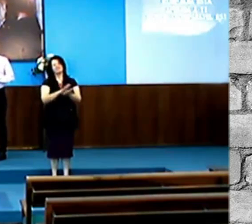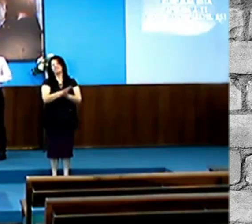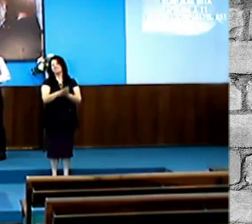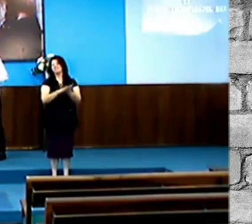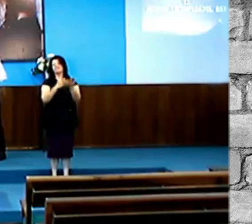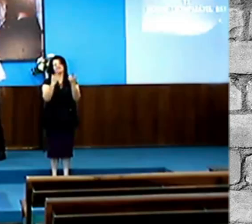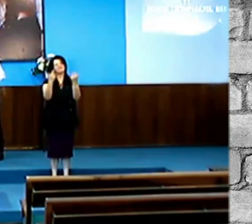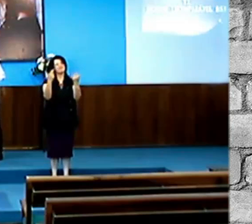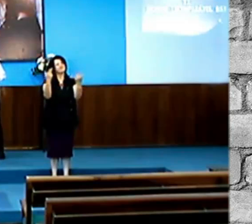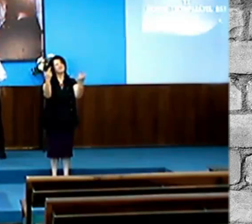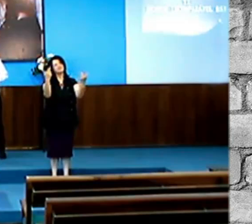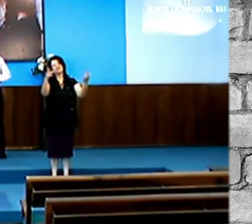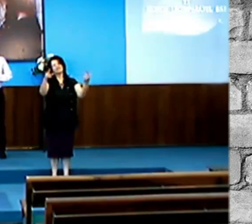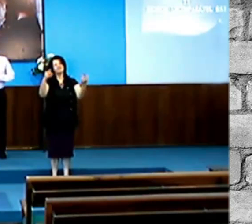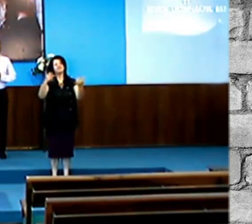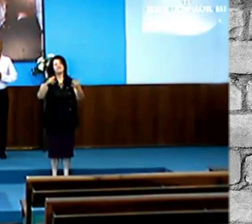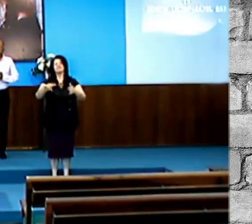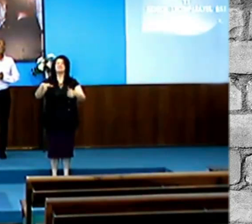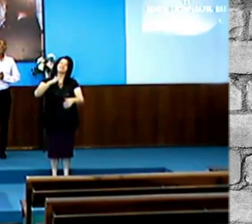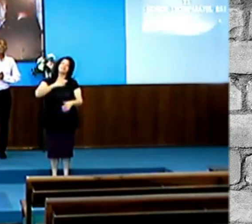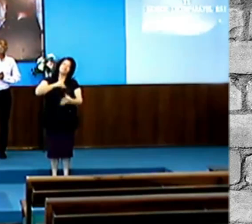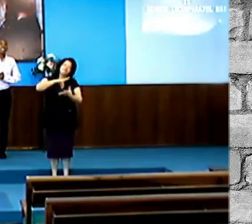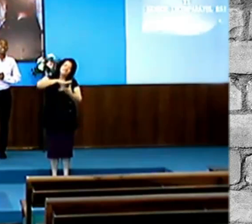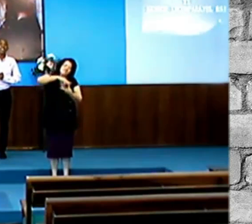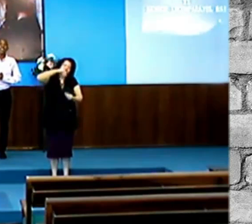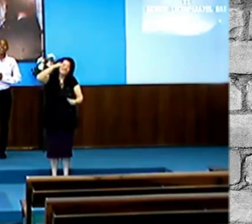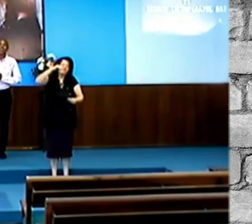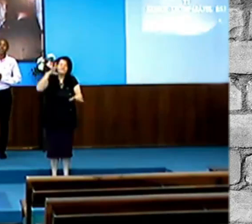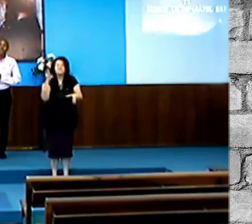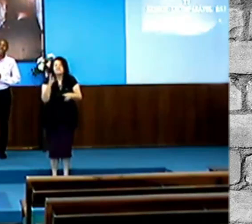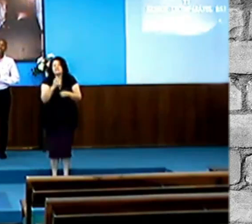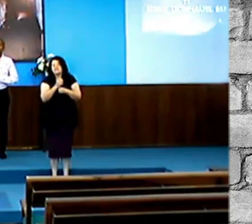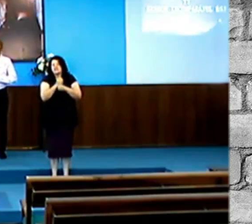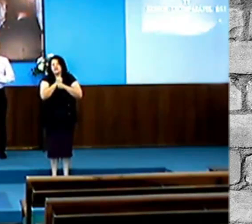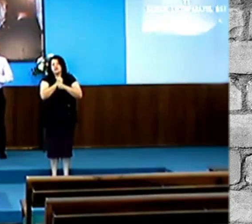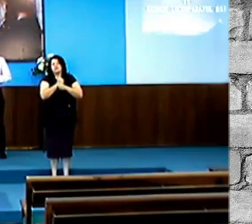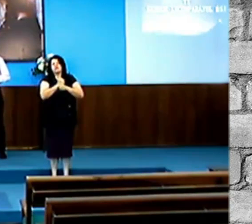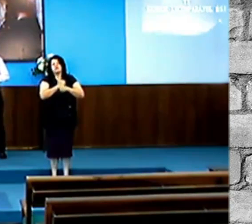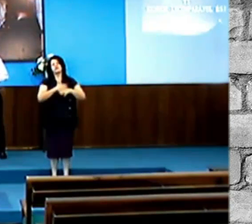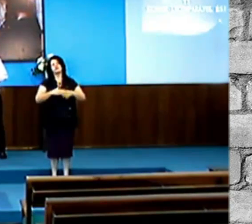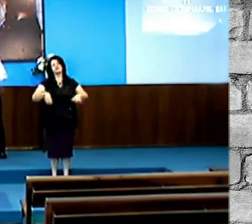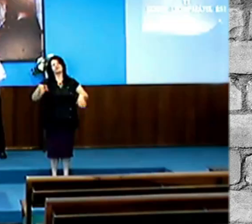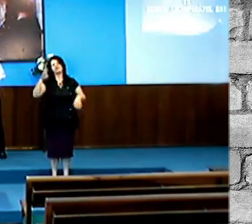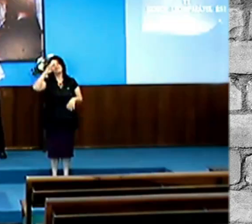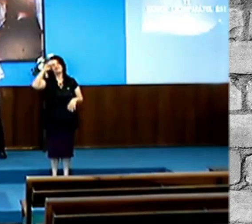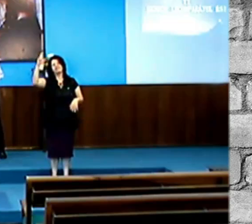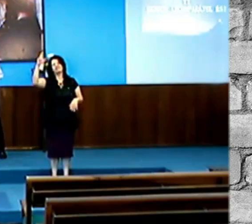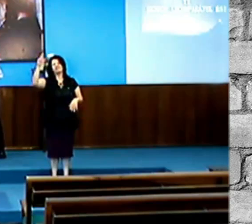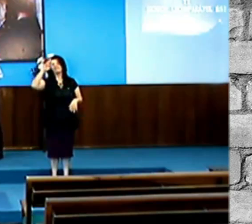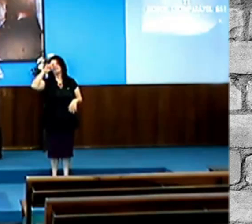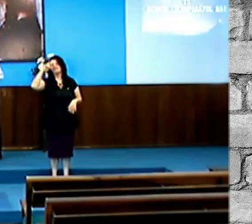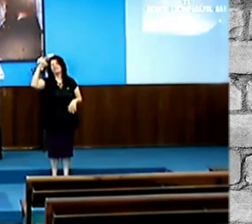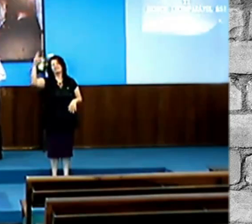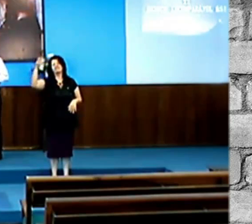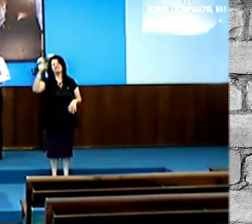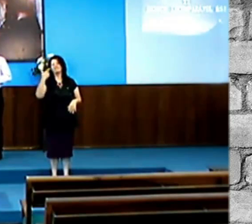incomparável és. Minha alma está apegada a ti, Senhor,